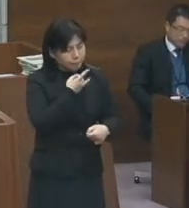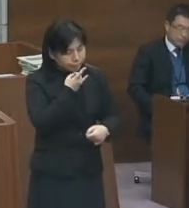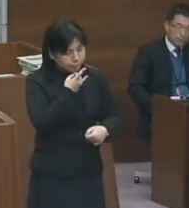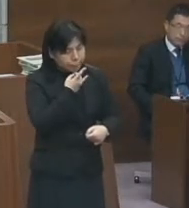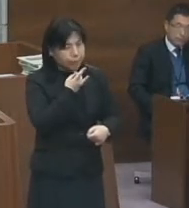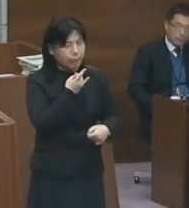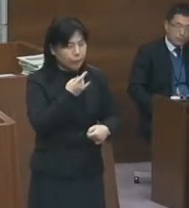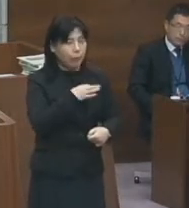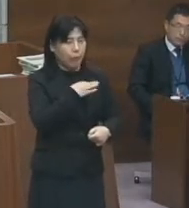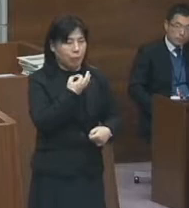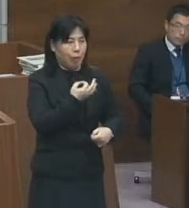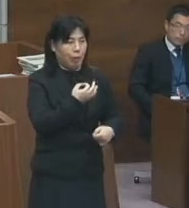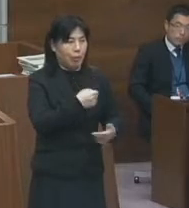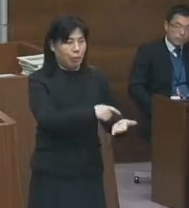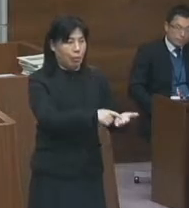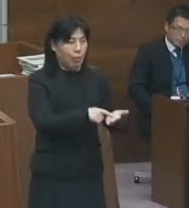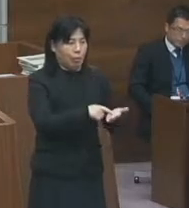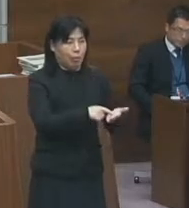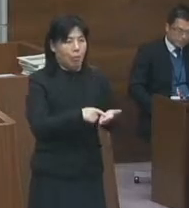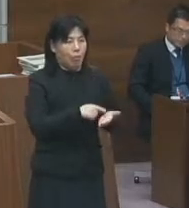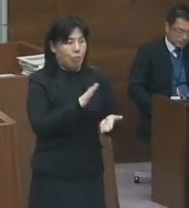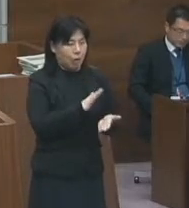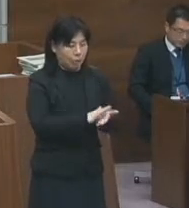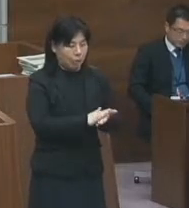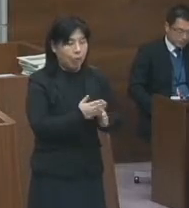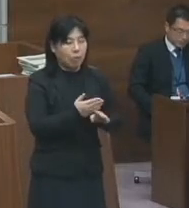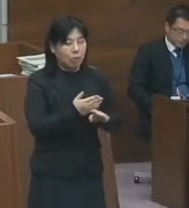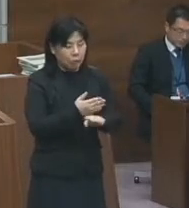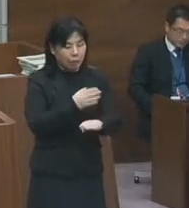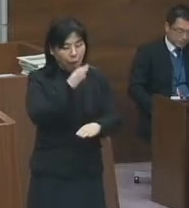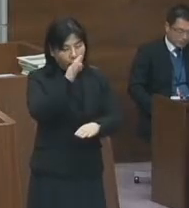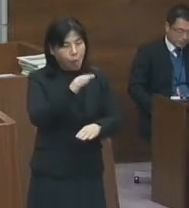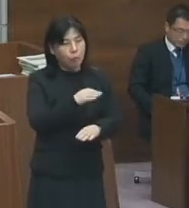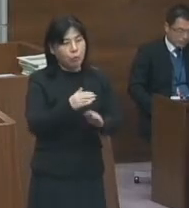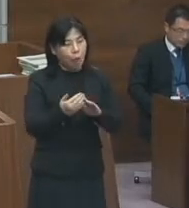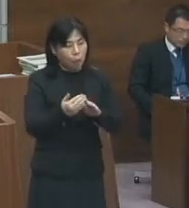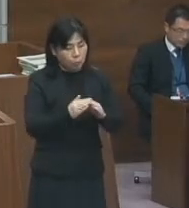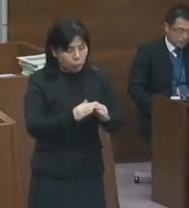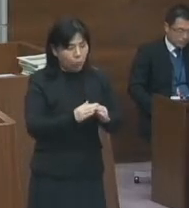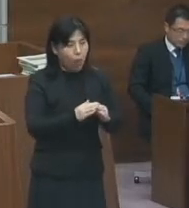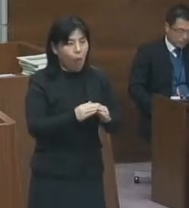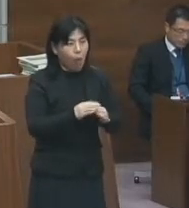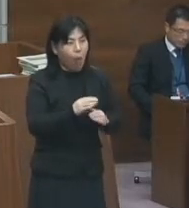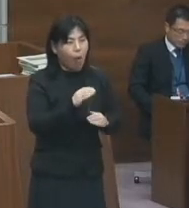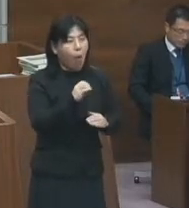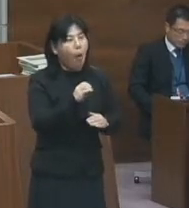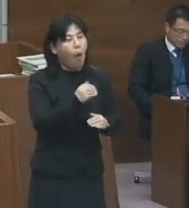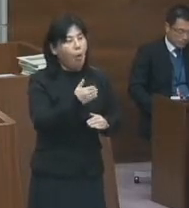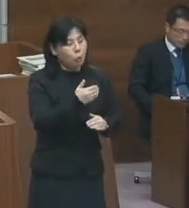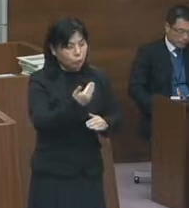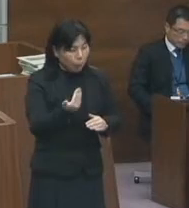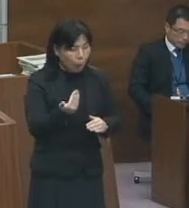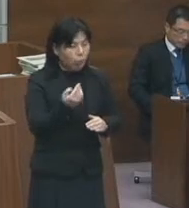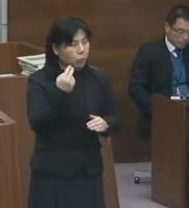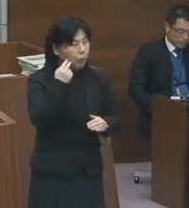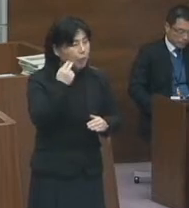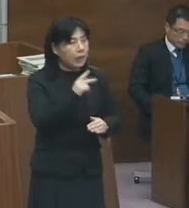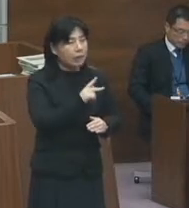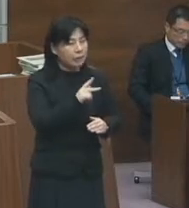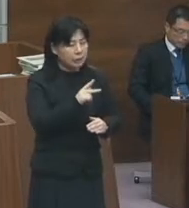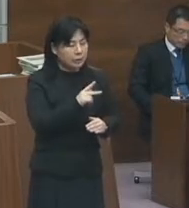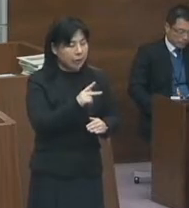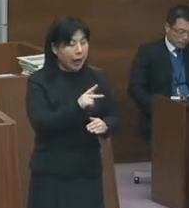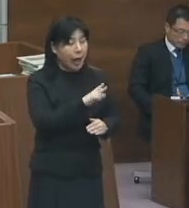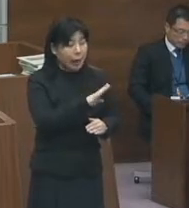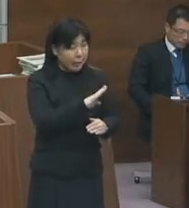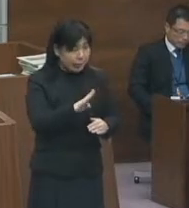せられています。他にも大久保町大久保、松陰新田、西島並びに映画島の地域におい